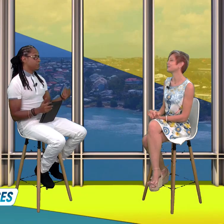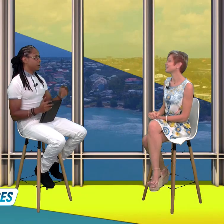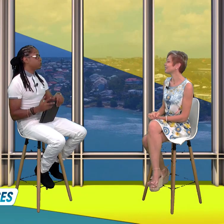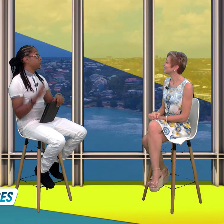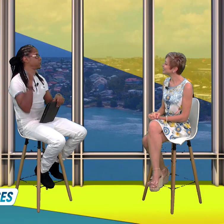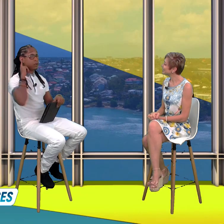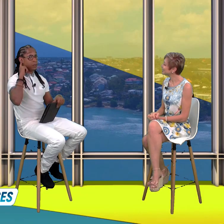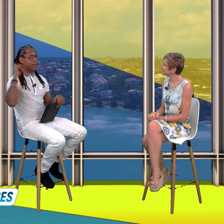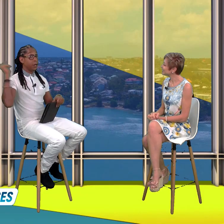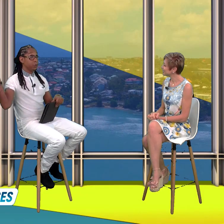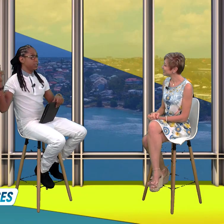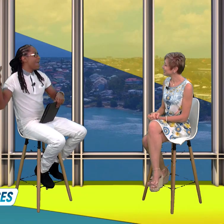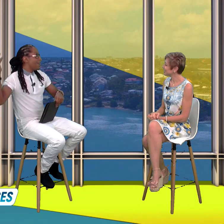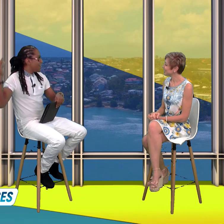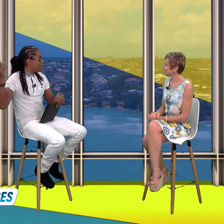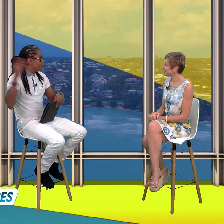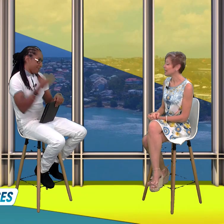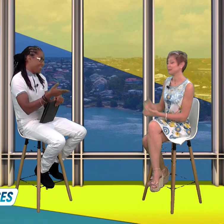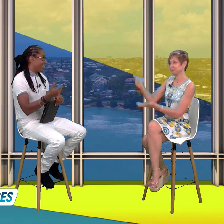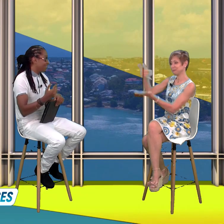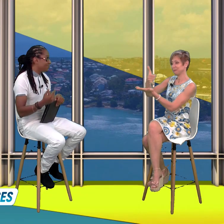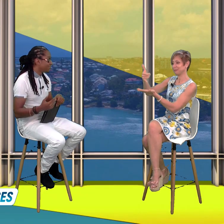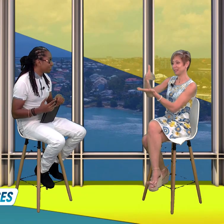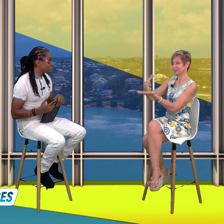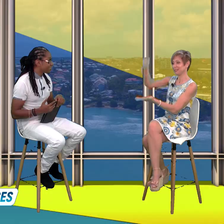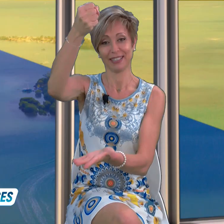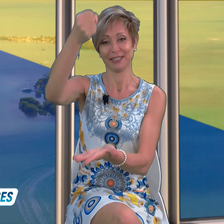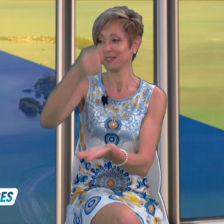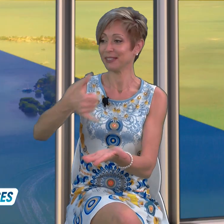forcément, je ne sais pas si tu l'entends, mais la Réunion dit, hé, et nous ? Allez, la Réunion.